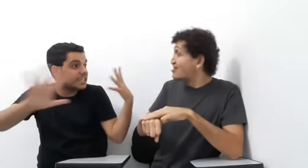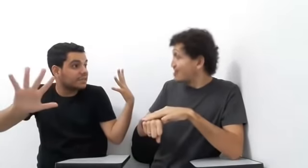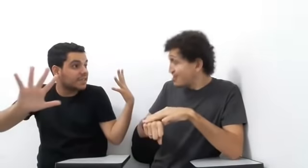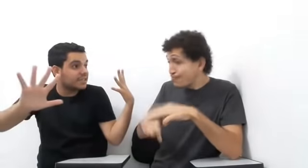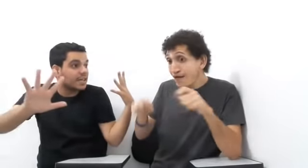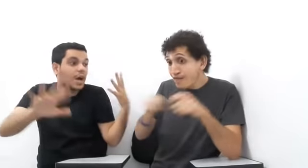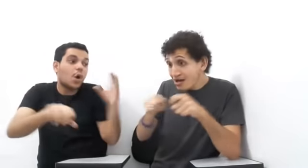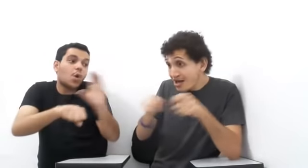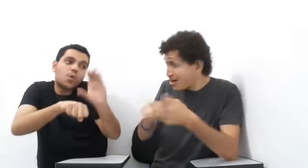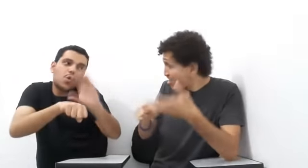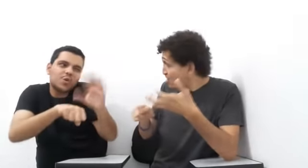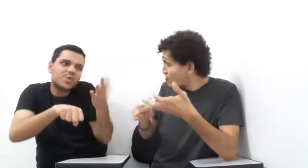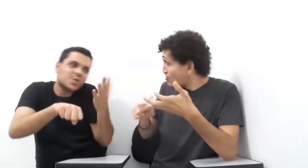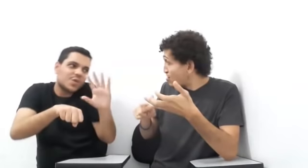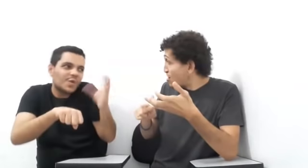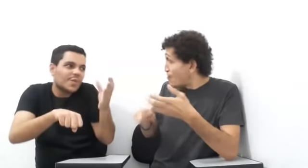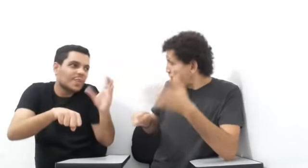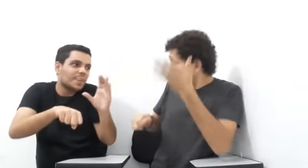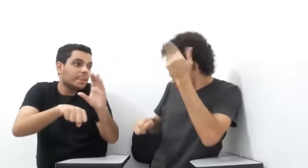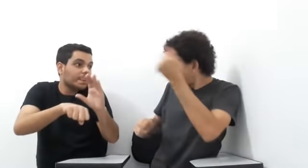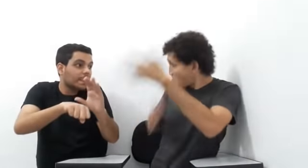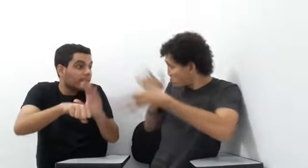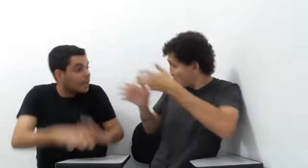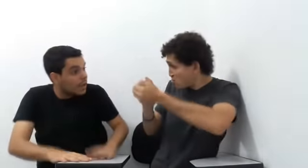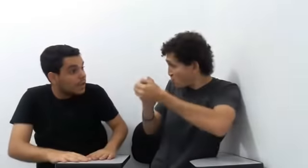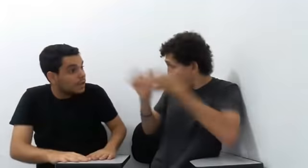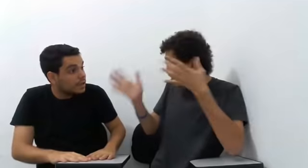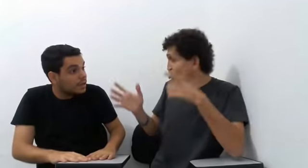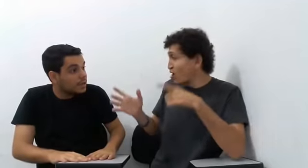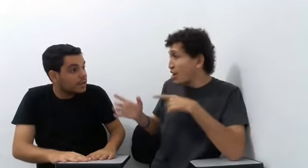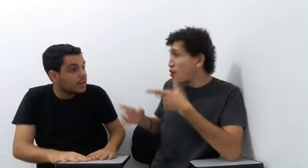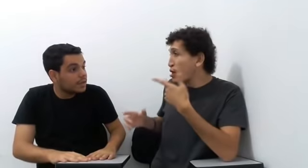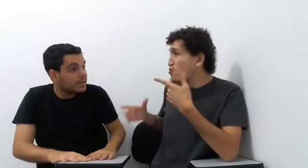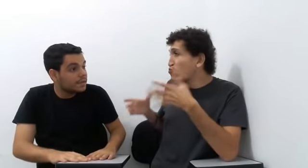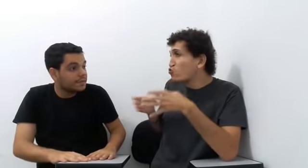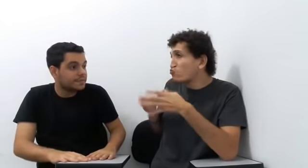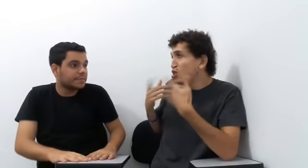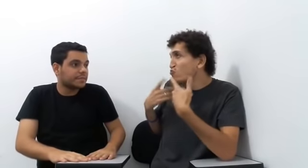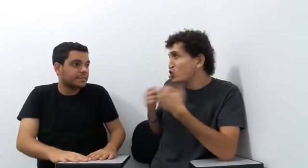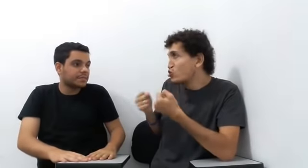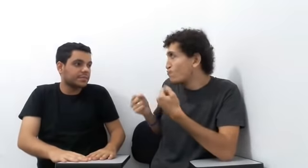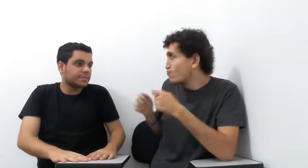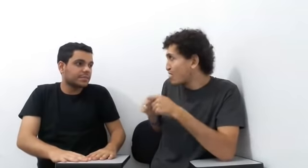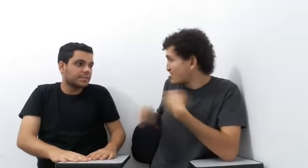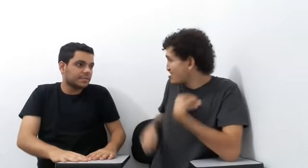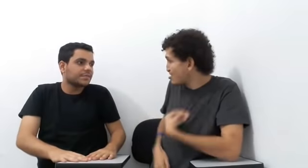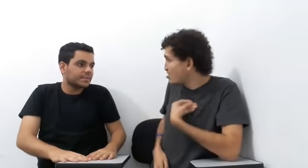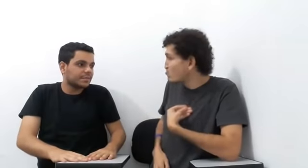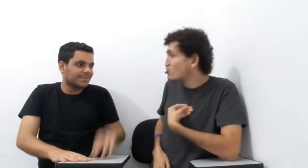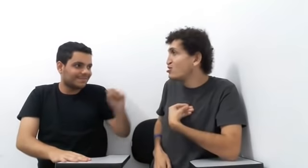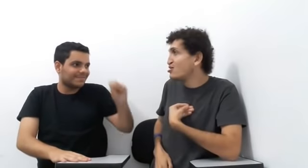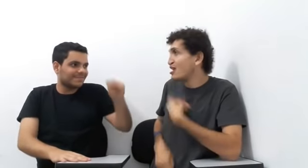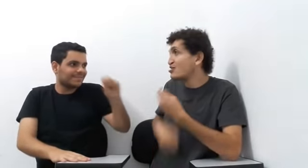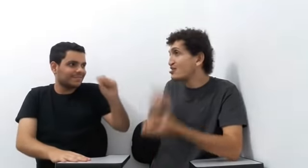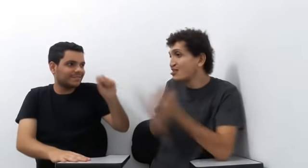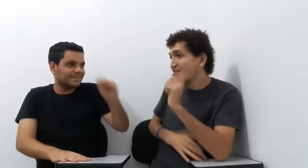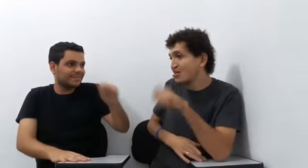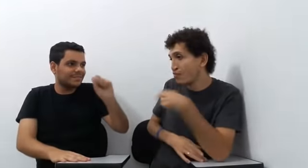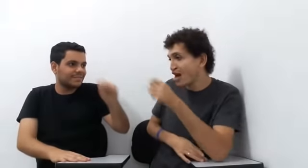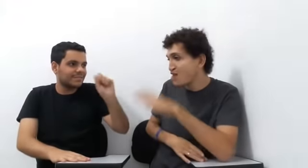Libras, isso. Não, sabe, fluente. Eu falei no grupo de livros que eu participo e a gente cria sinais na